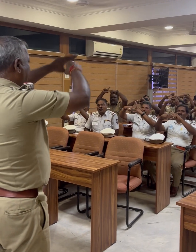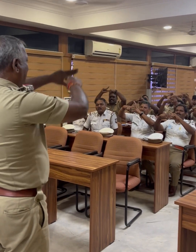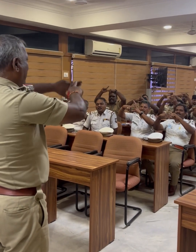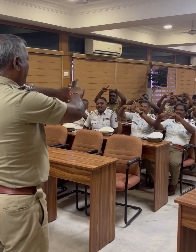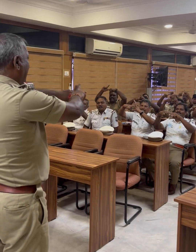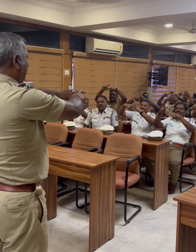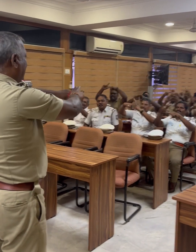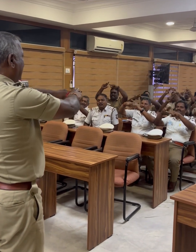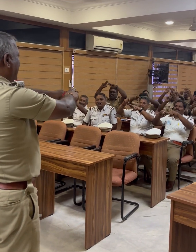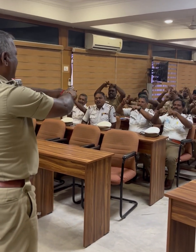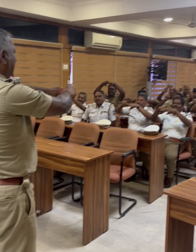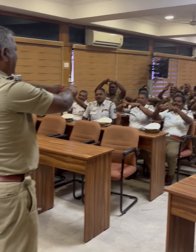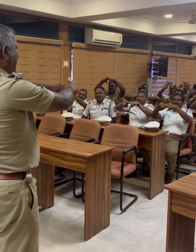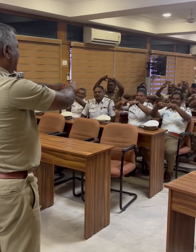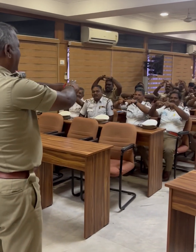F